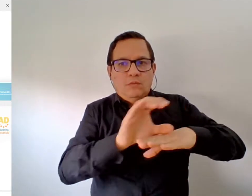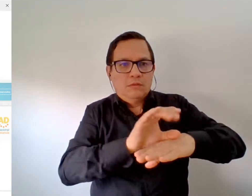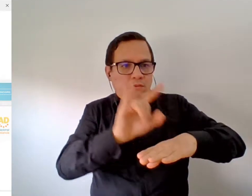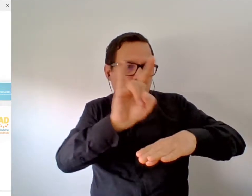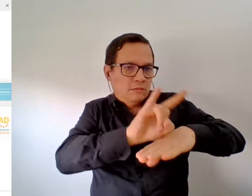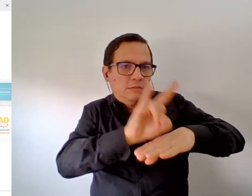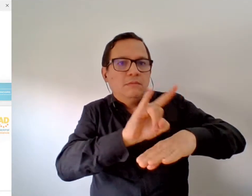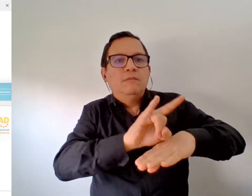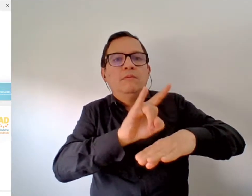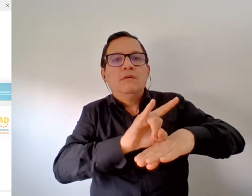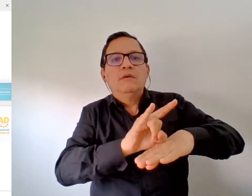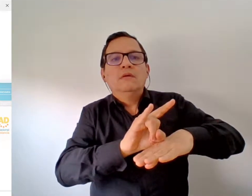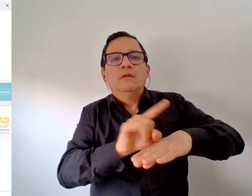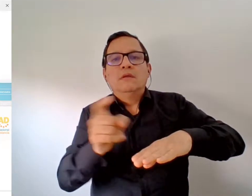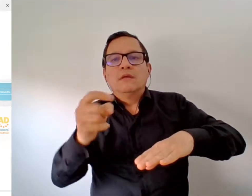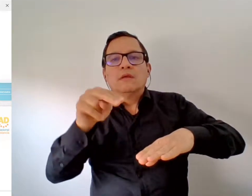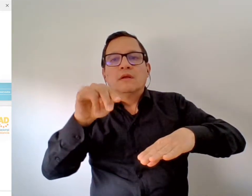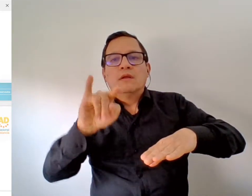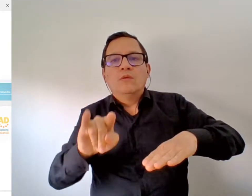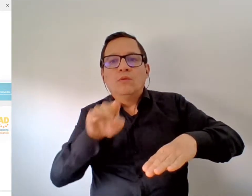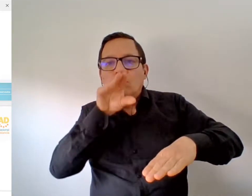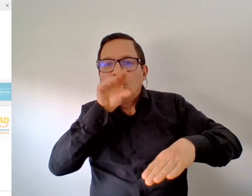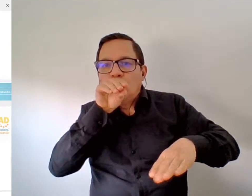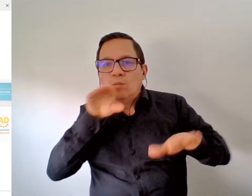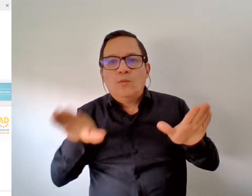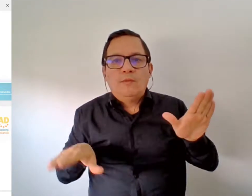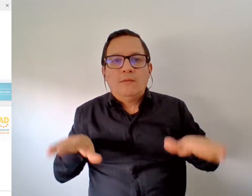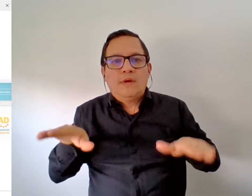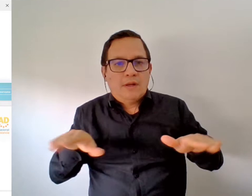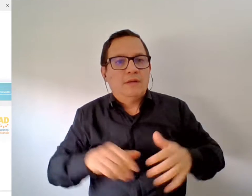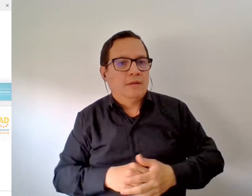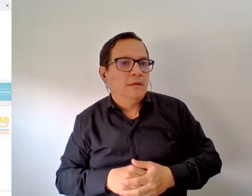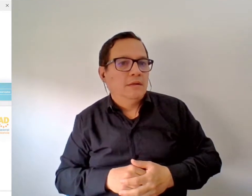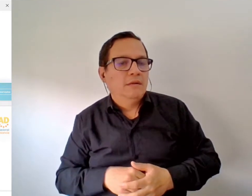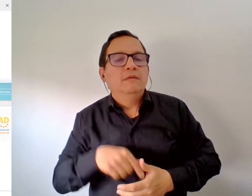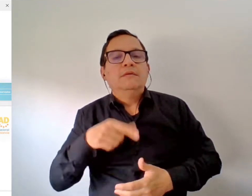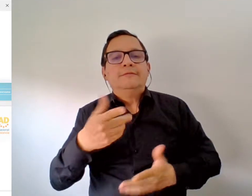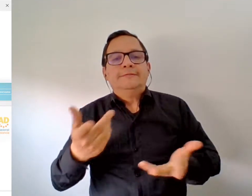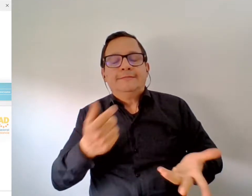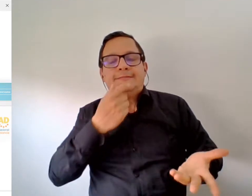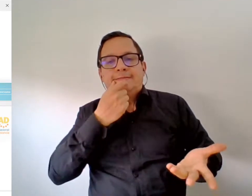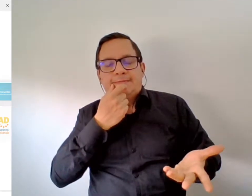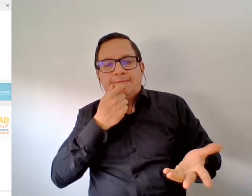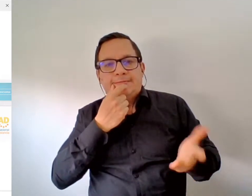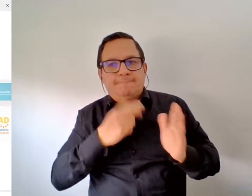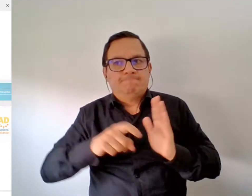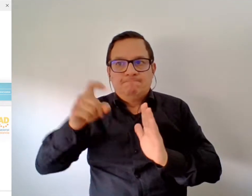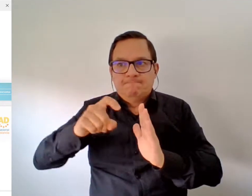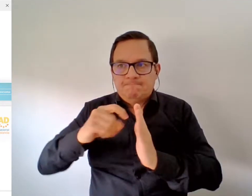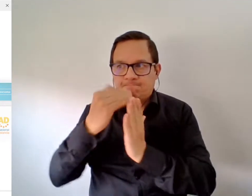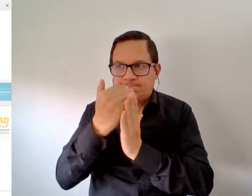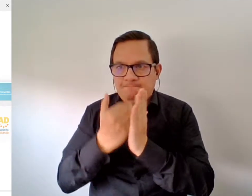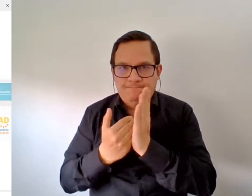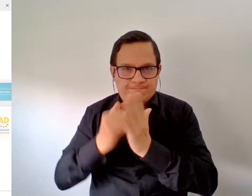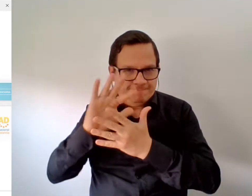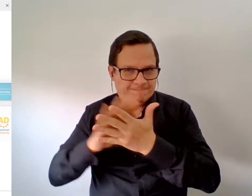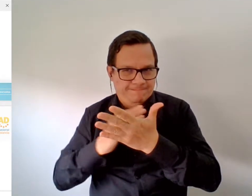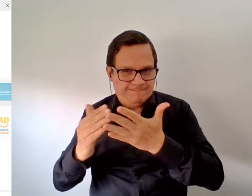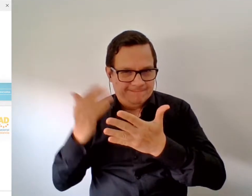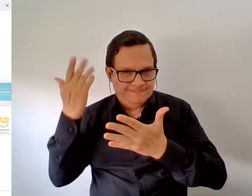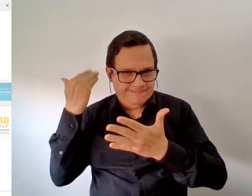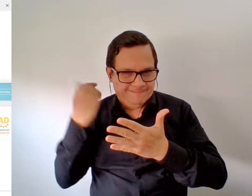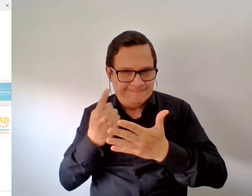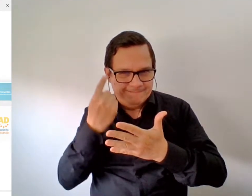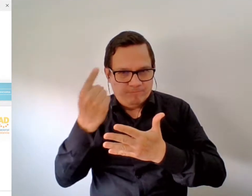de GNU/Linux. Para atender los requerimientos listados en la tabla anterior